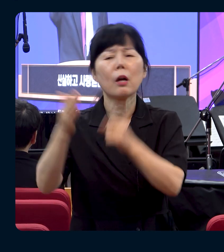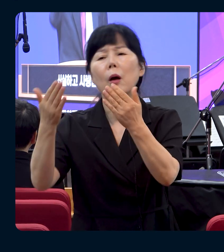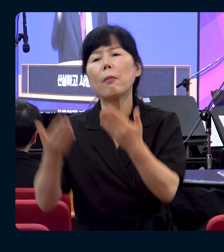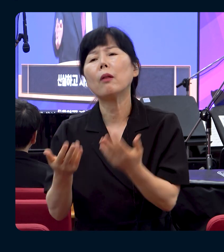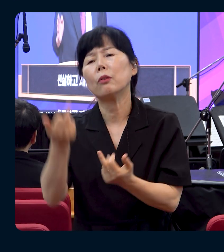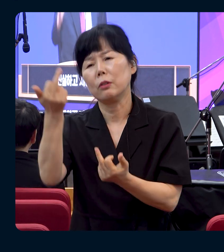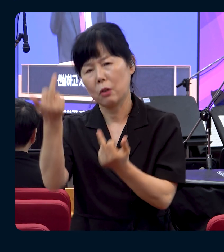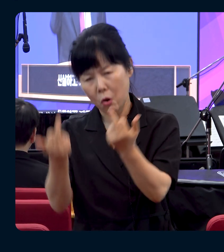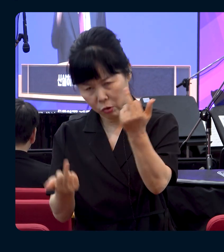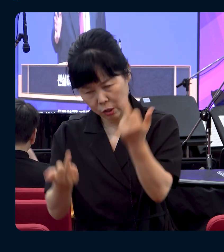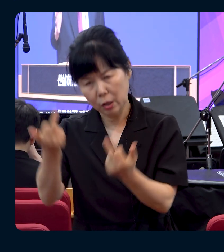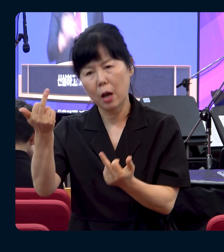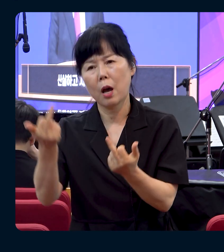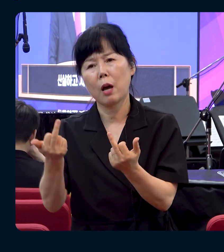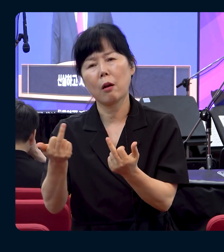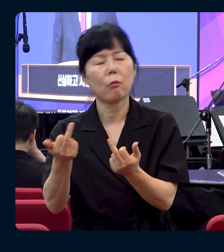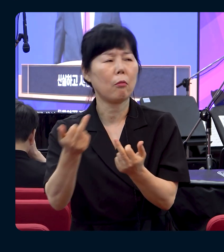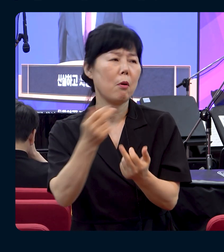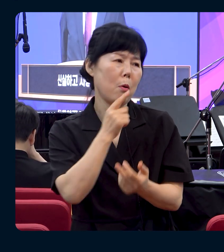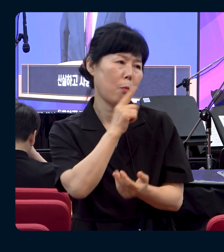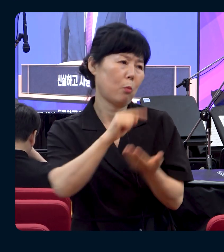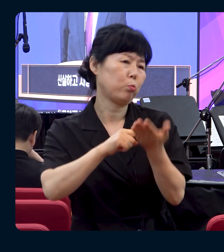신실하고 사랑받는 형제라고.